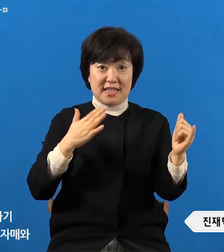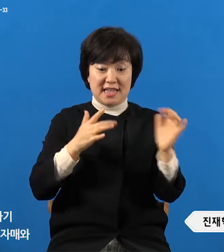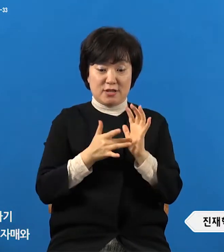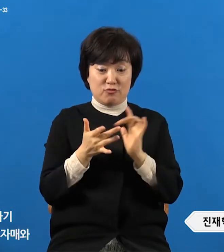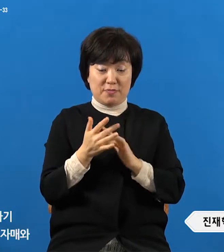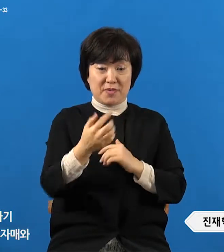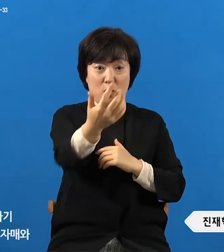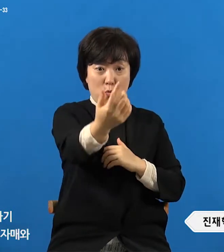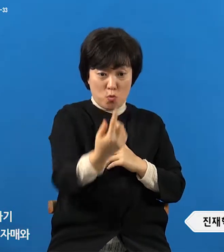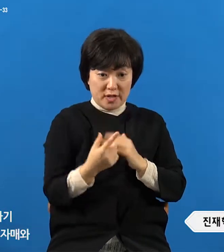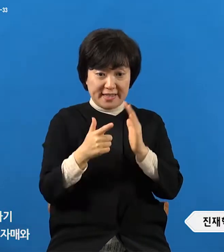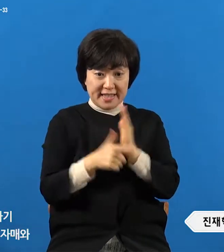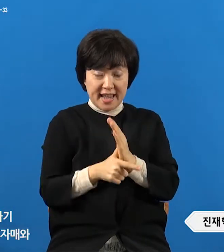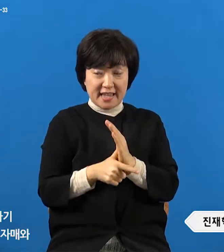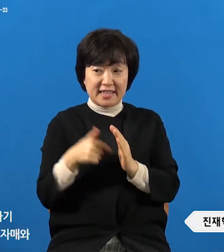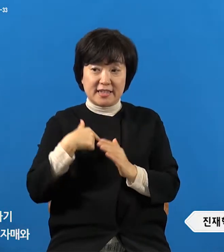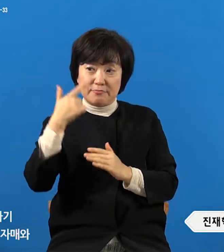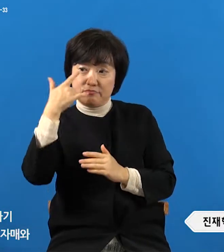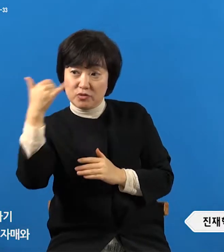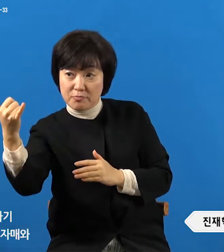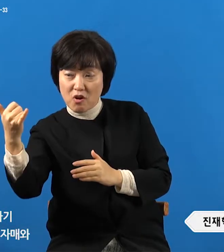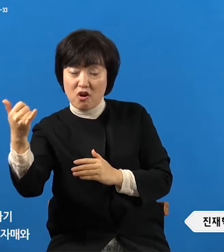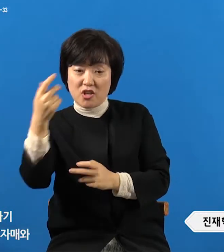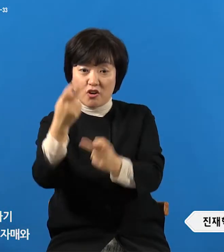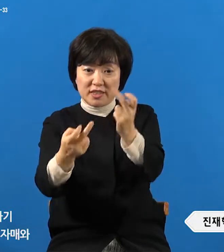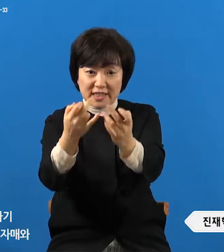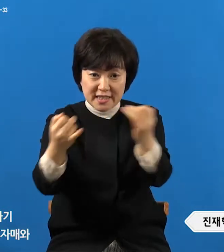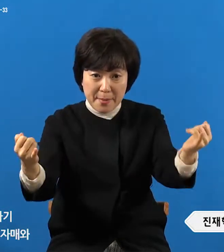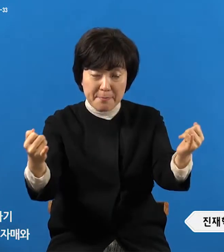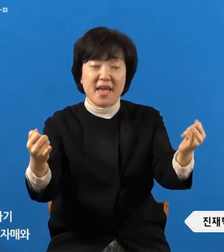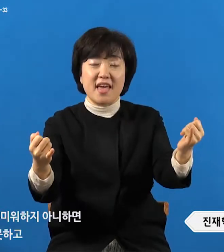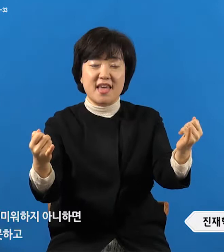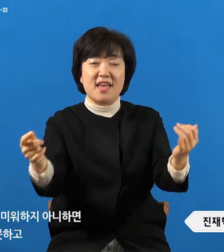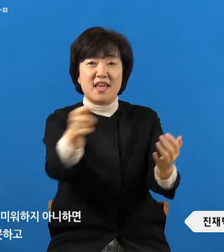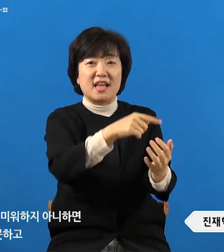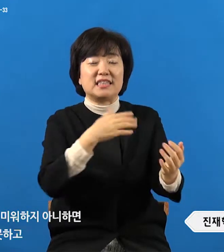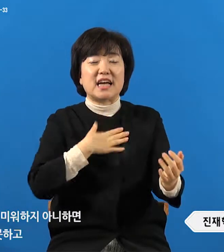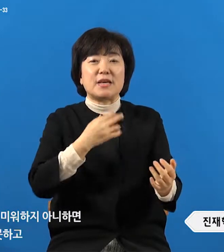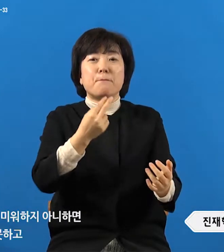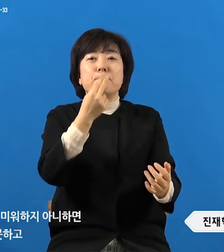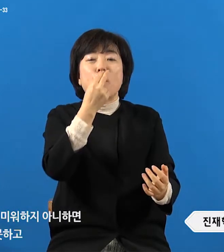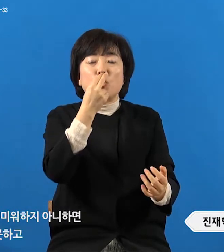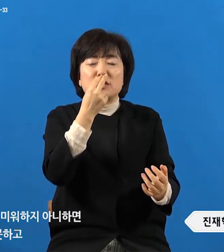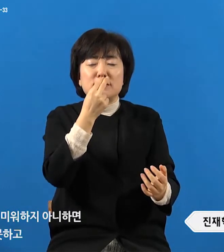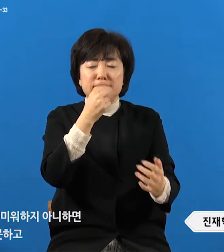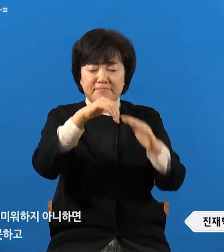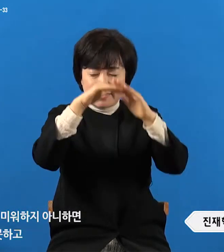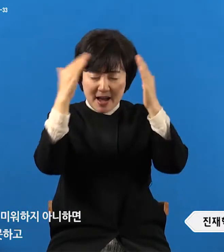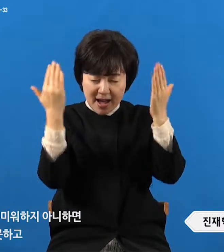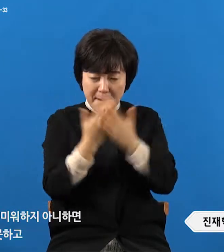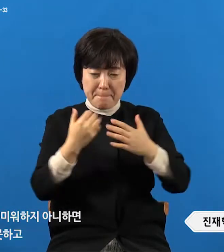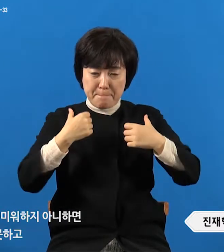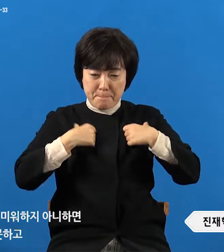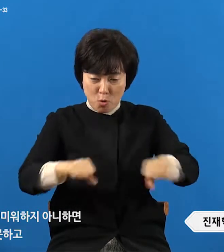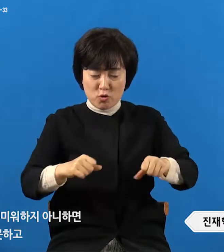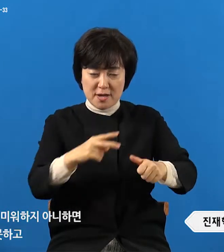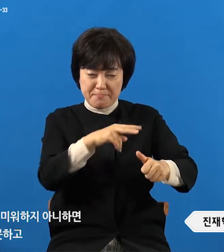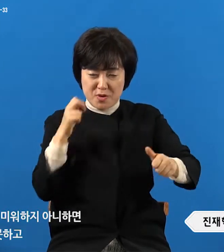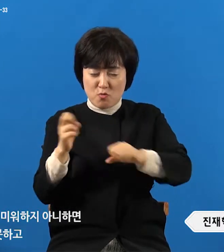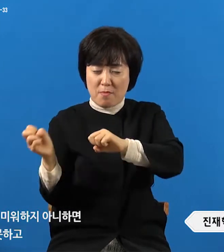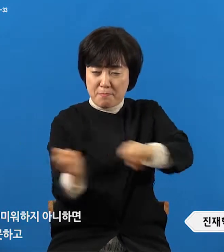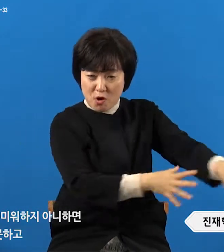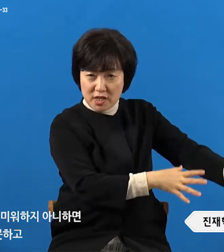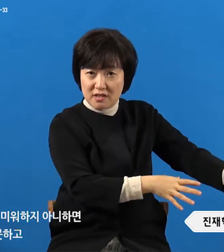자기 부모와 처자와 형제와 자매와 더욱이 자기 목숨까지 미워하지 아니하면 능히